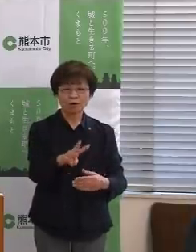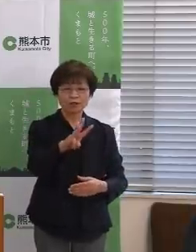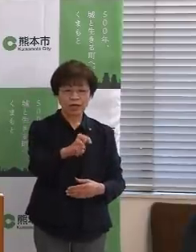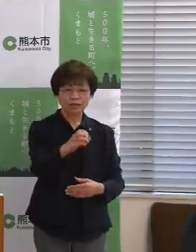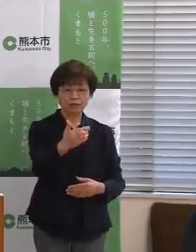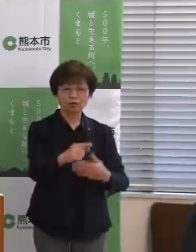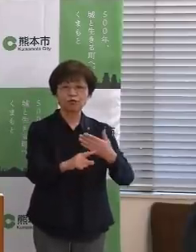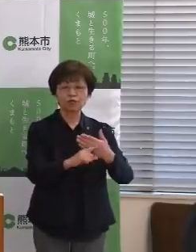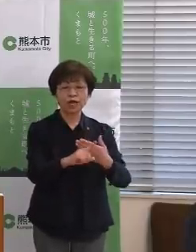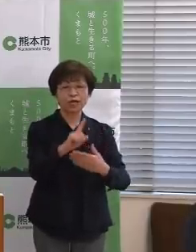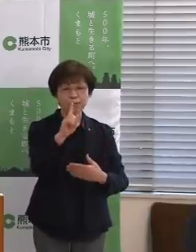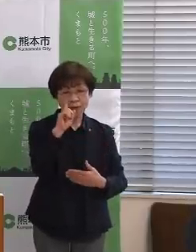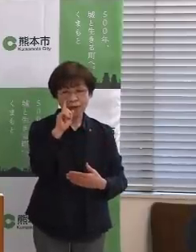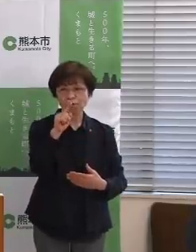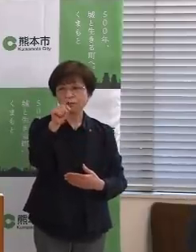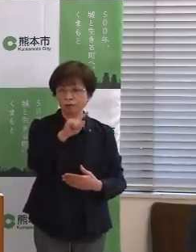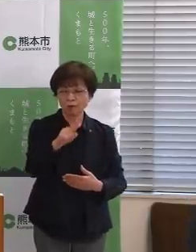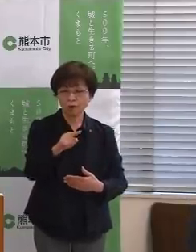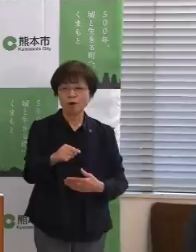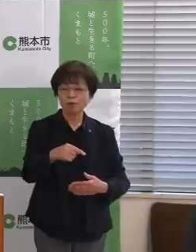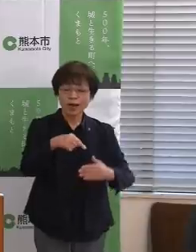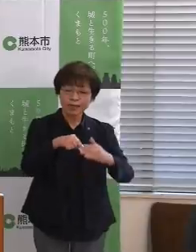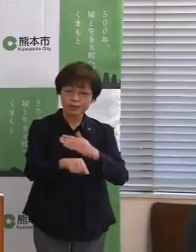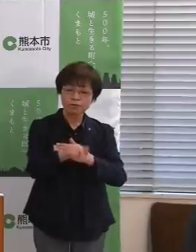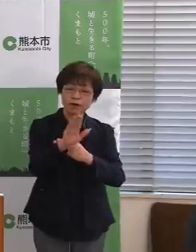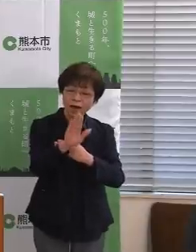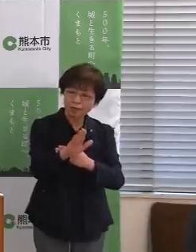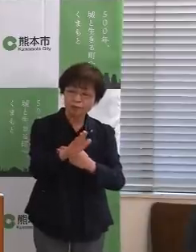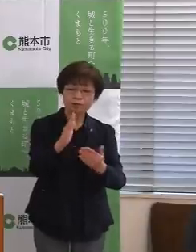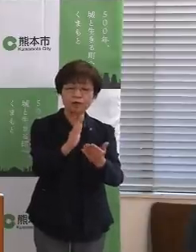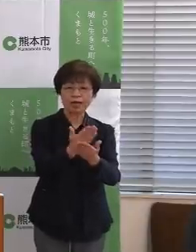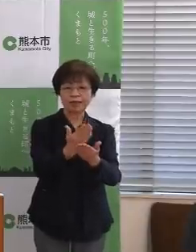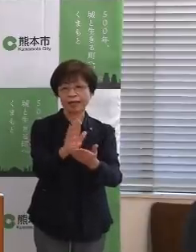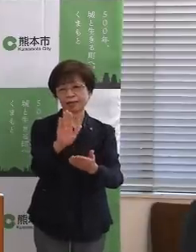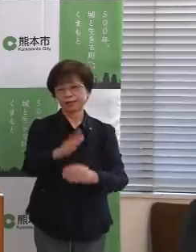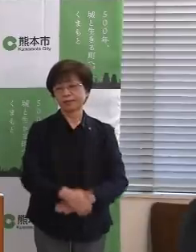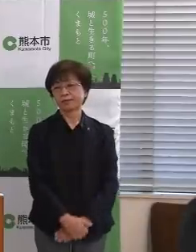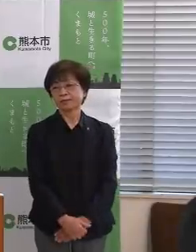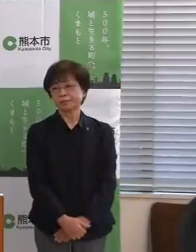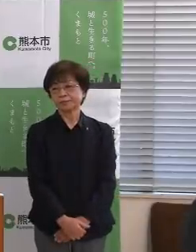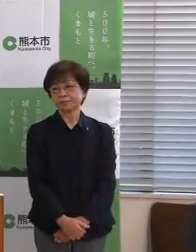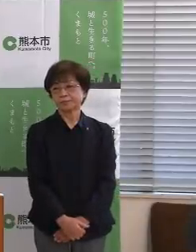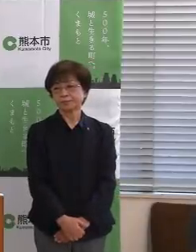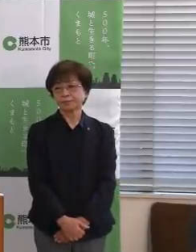も、リンクありというふうに、判断をしているということです。